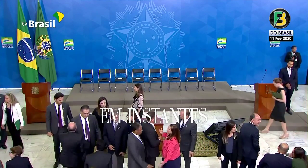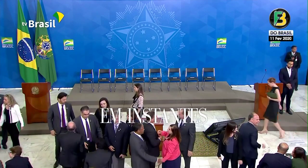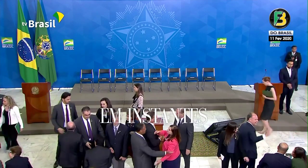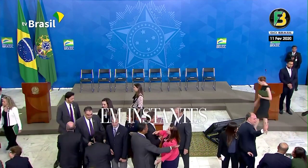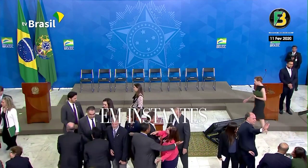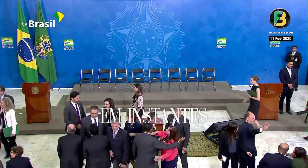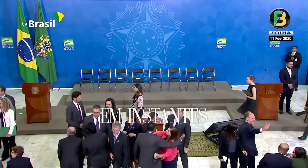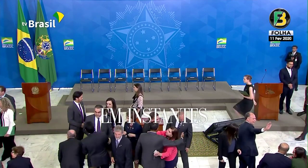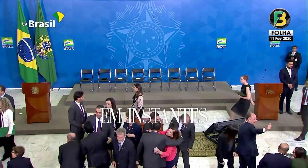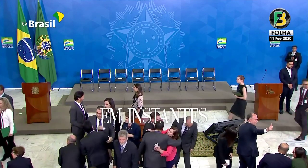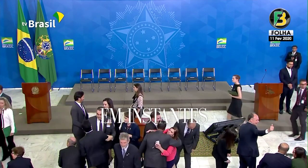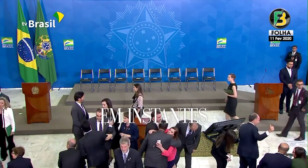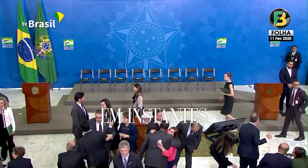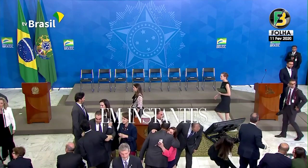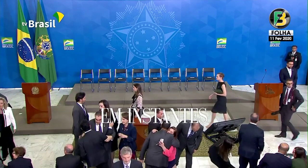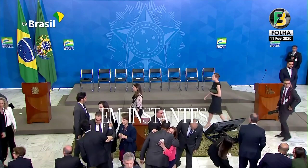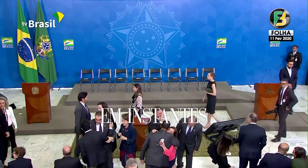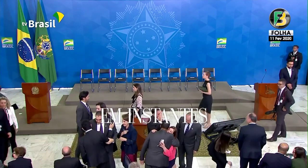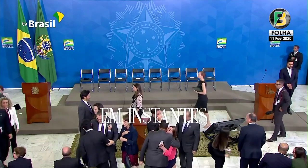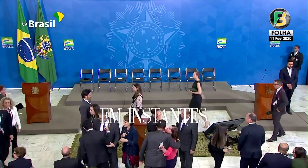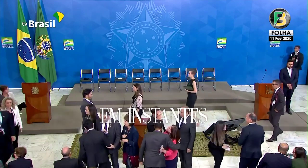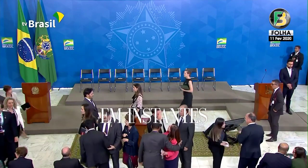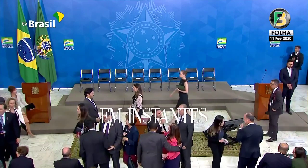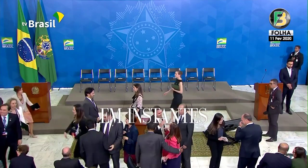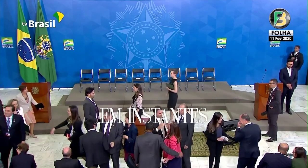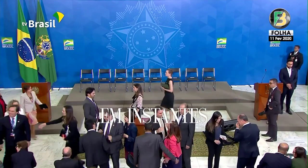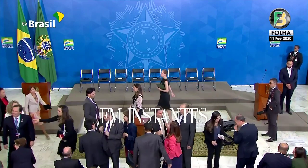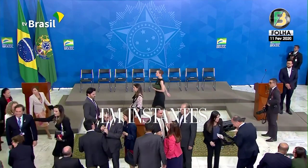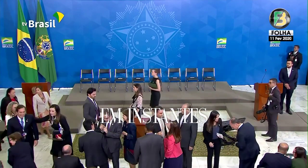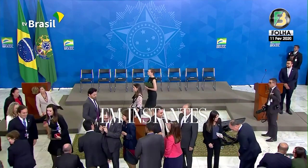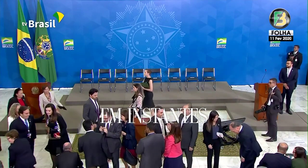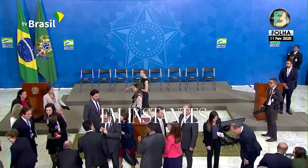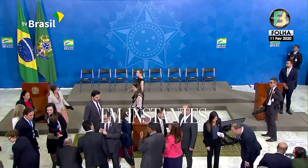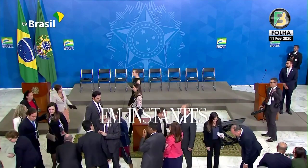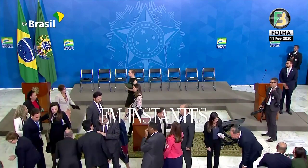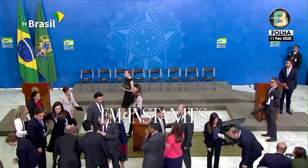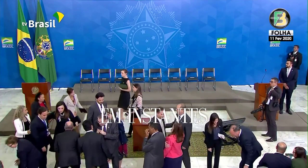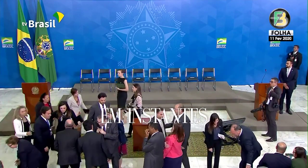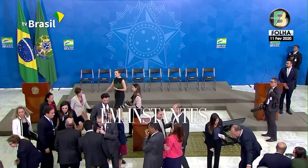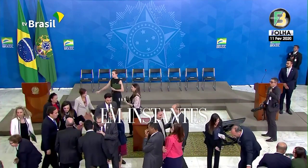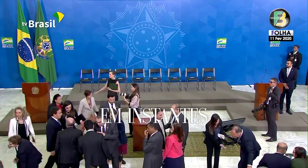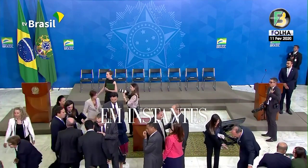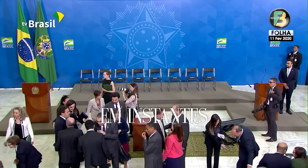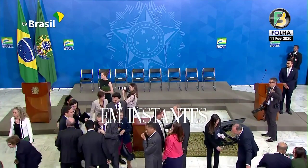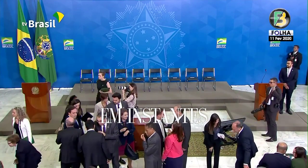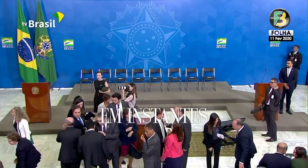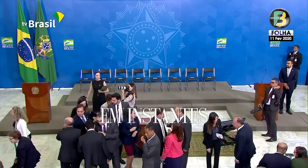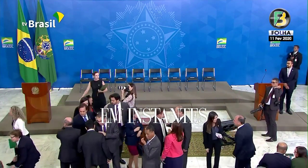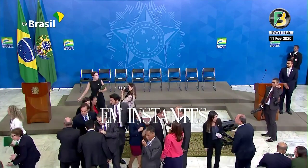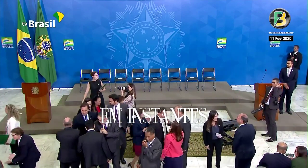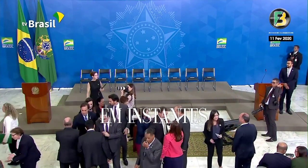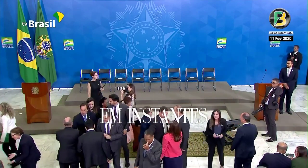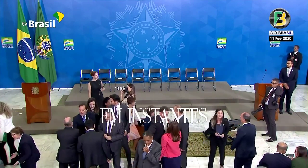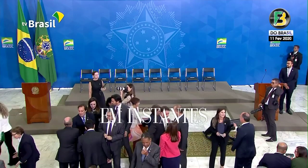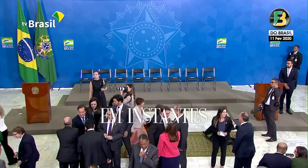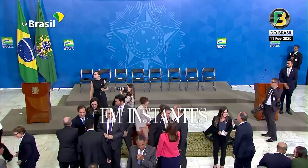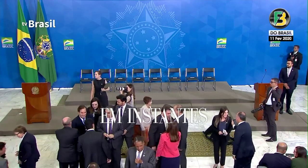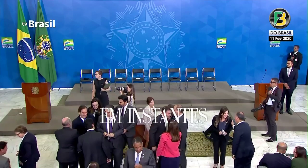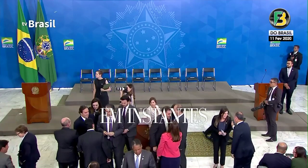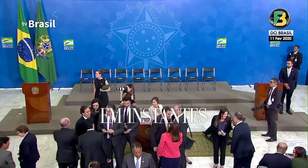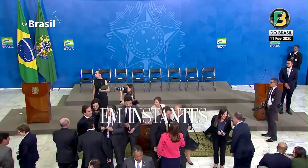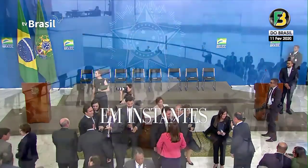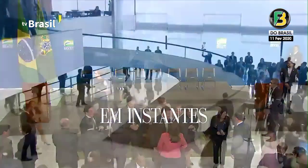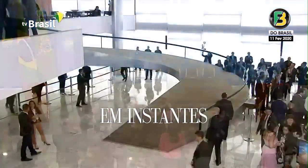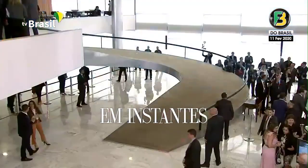Senhoras e senhores, o presidente da República, Jair Bolsonaro, acompanhado do vice-presidente